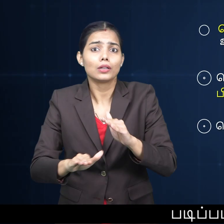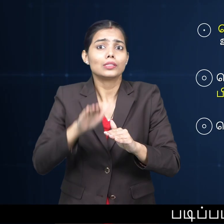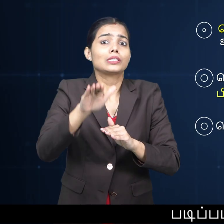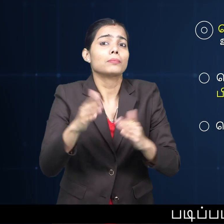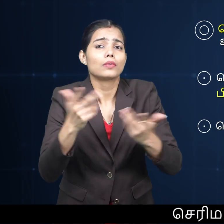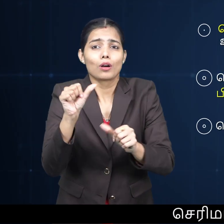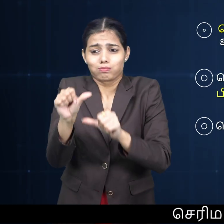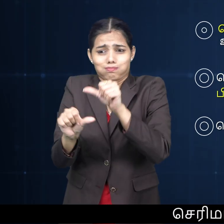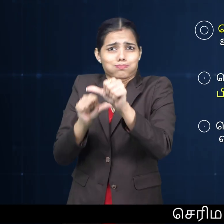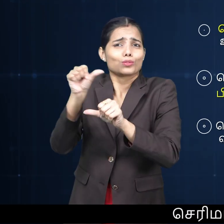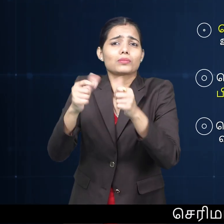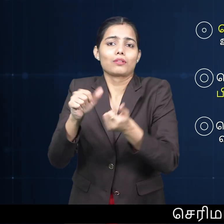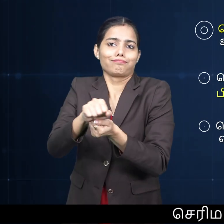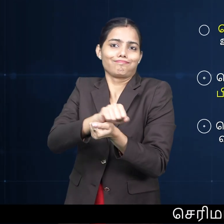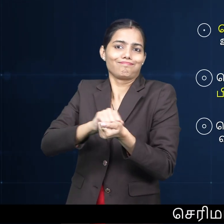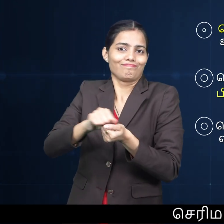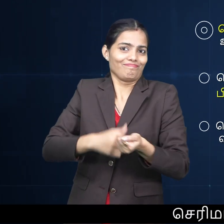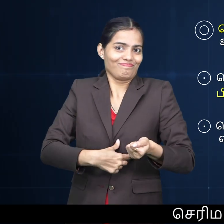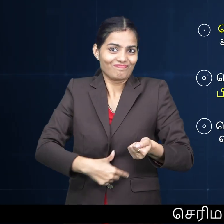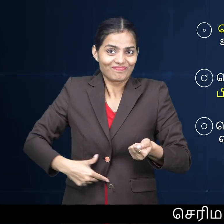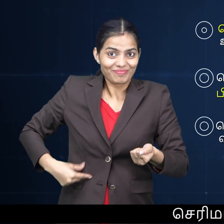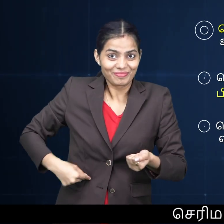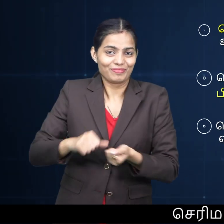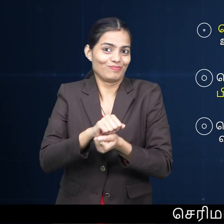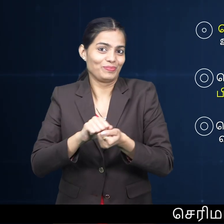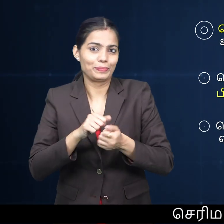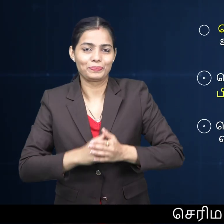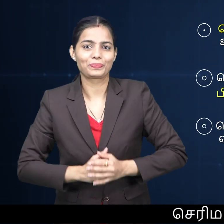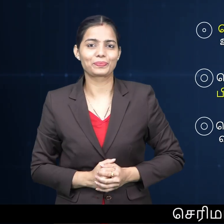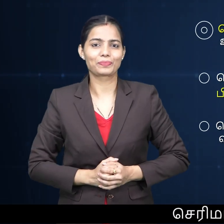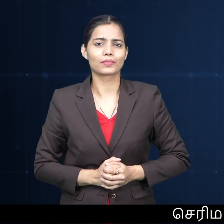செரிமானத்தின் படிப்படியான செயல்முறையை விளக்க முடியும்.